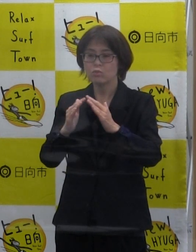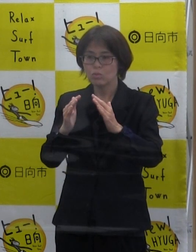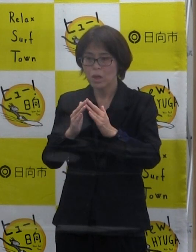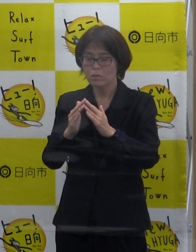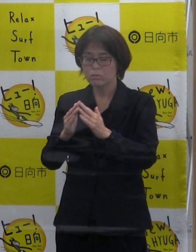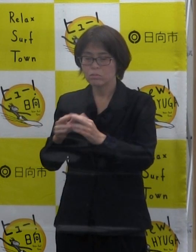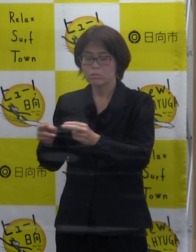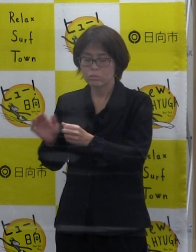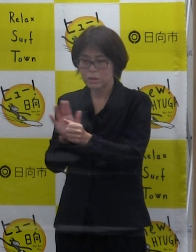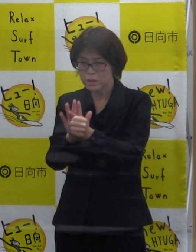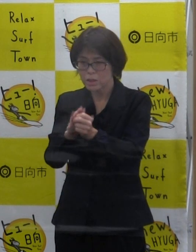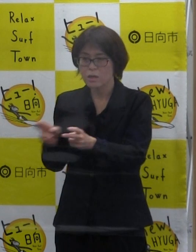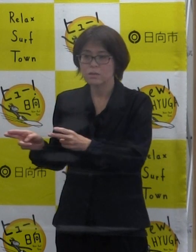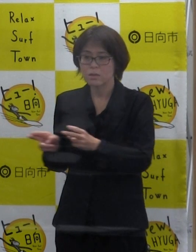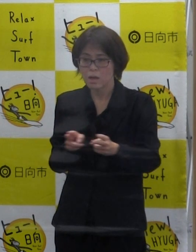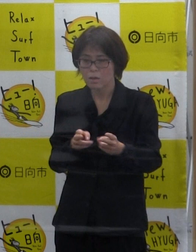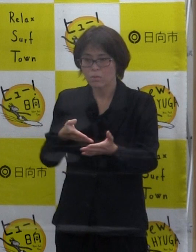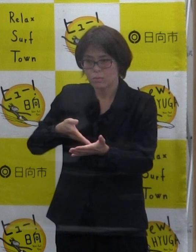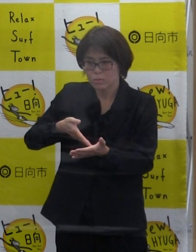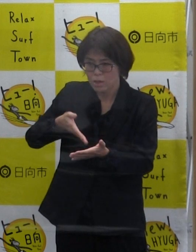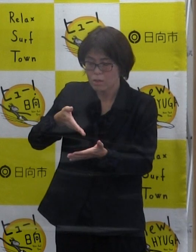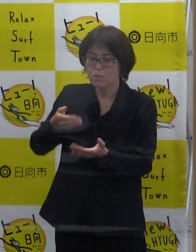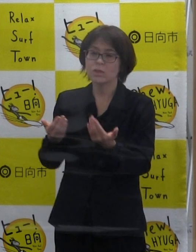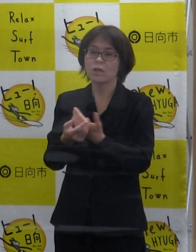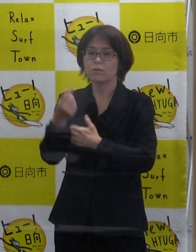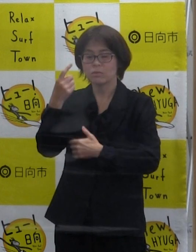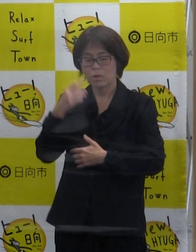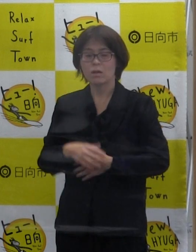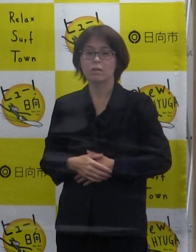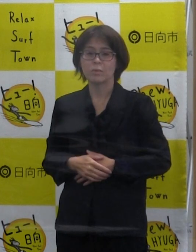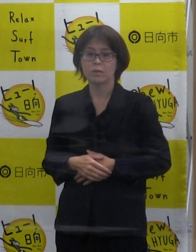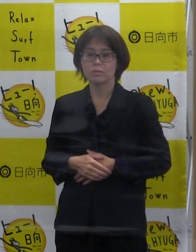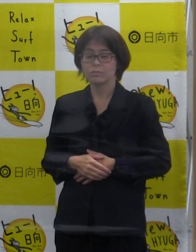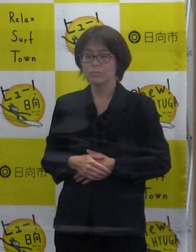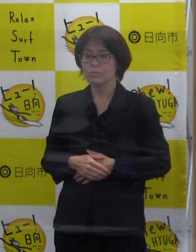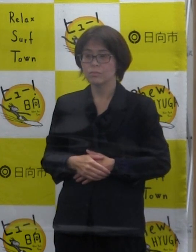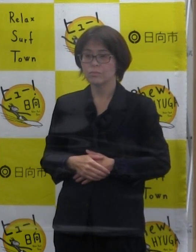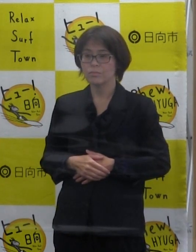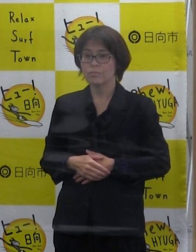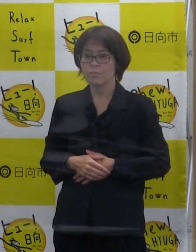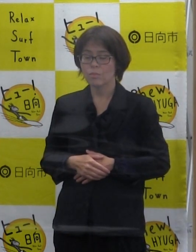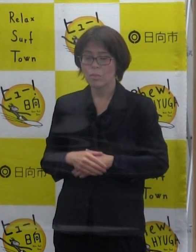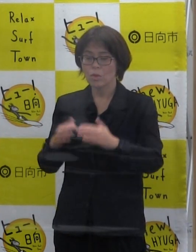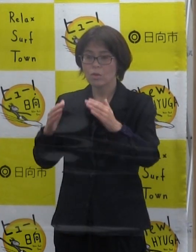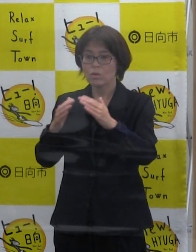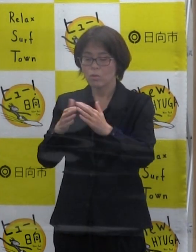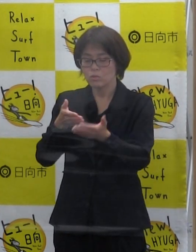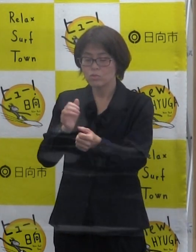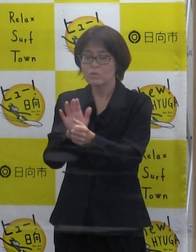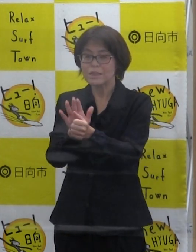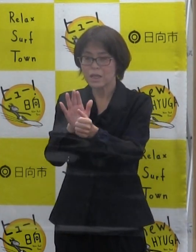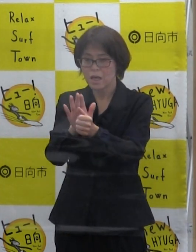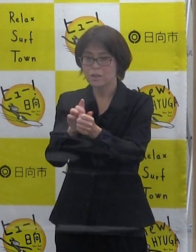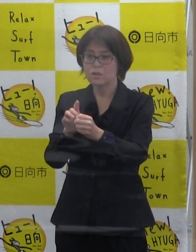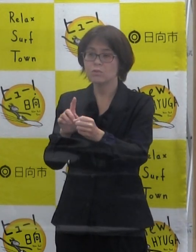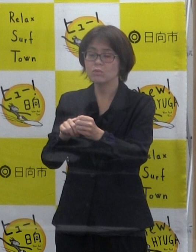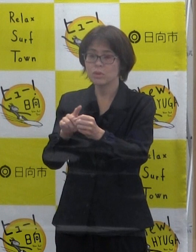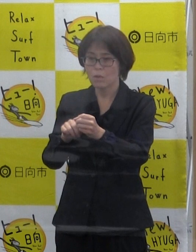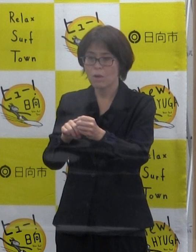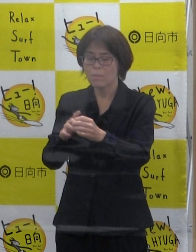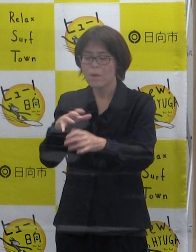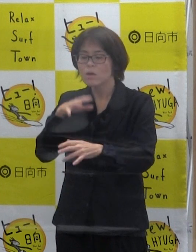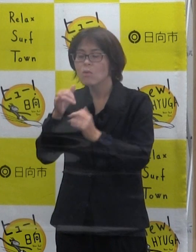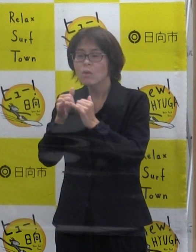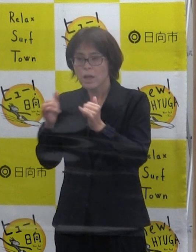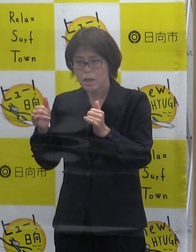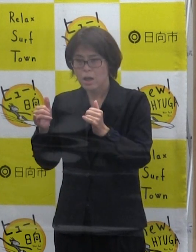ット構築への第一歩を踏み出すものと考えております。居住支援につきましては、今後の高齢化の